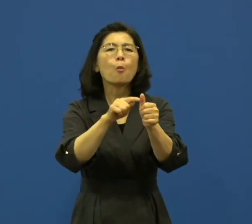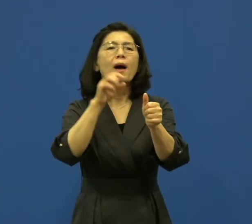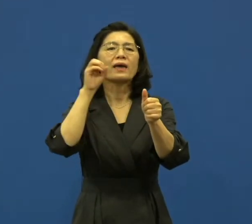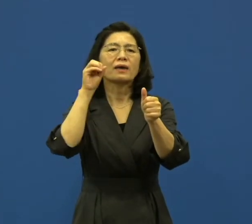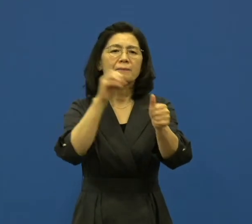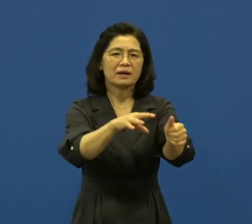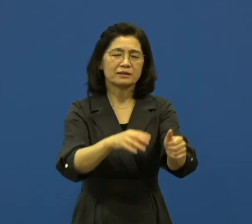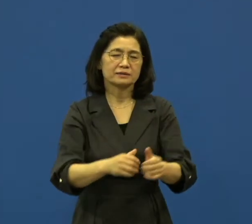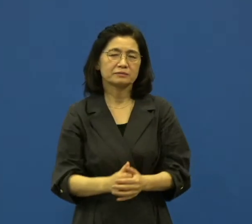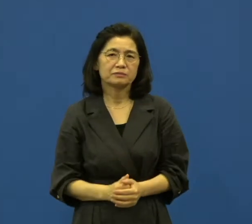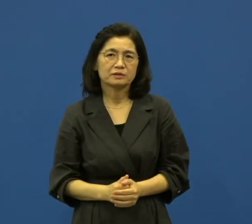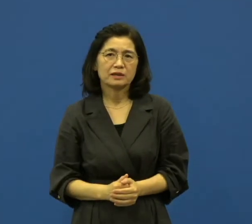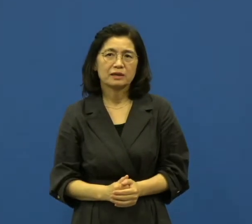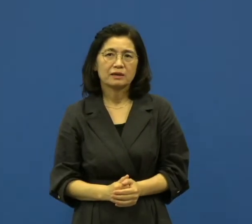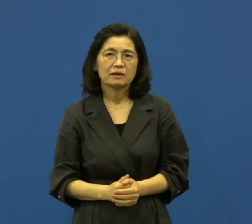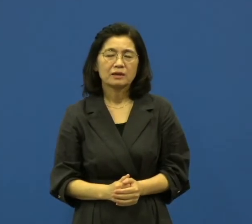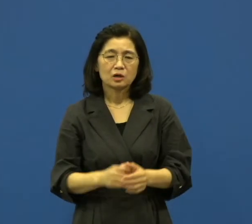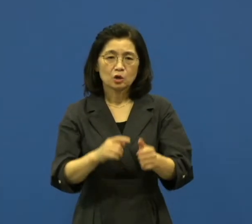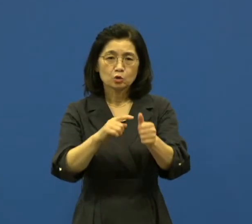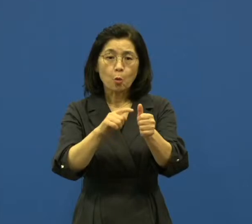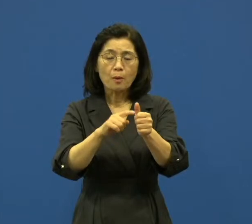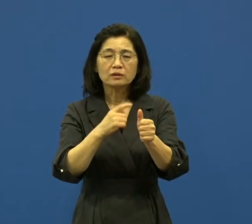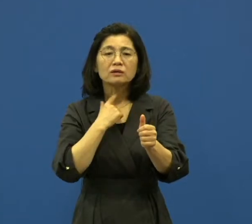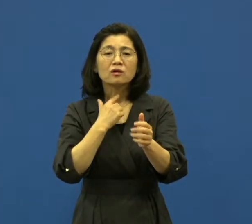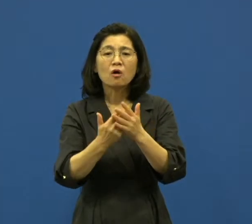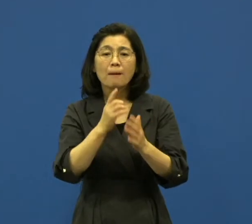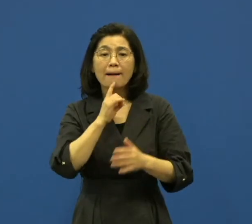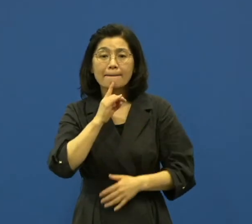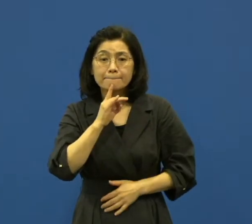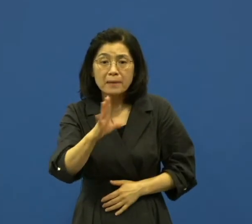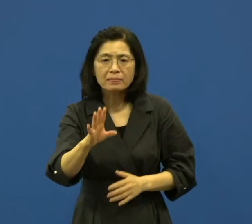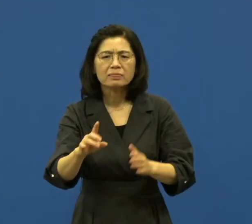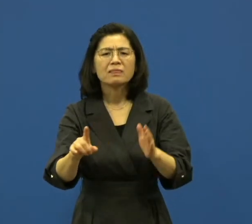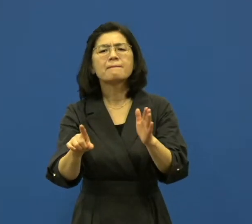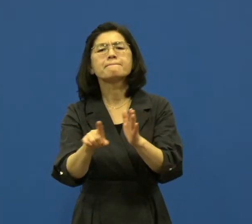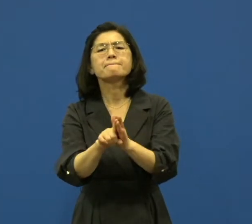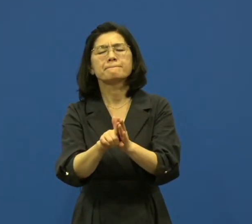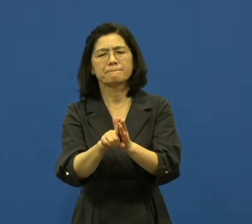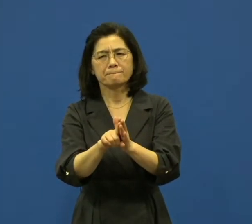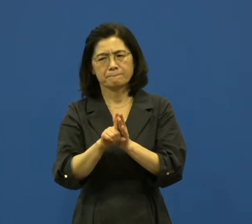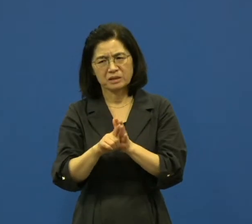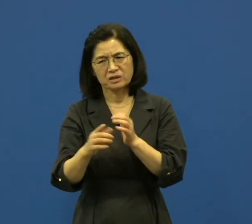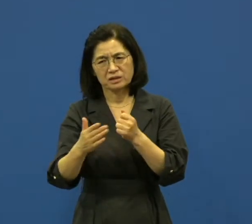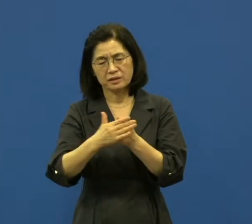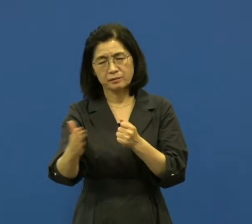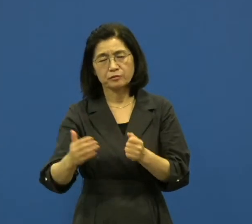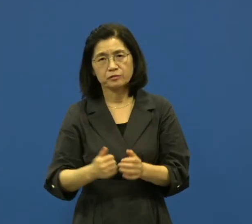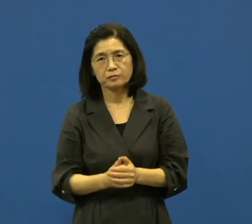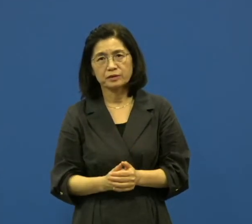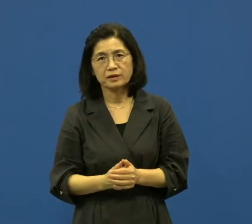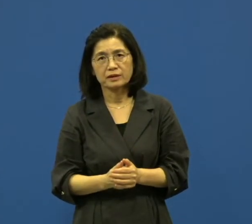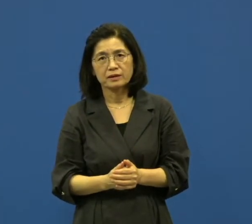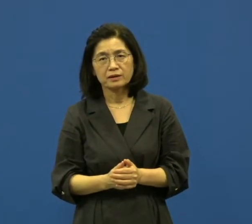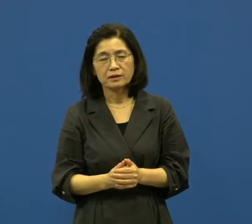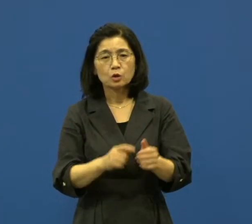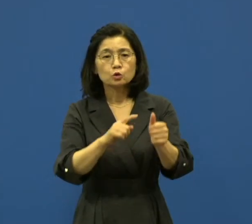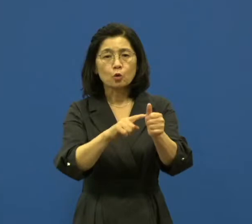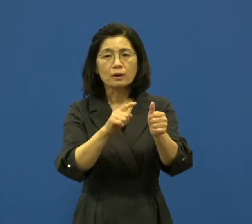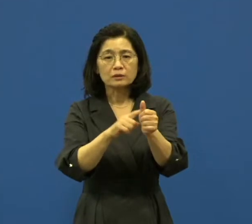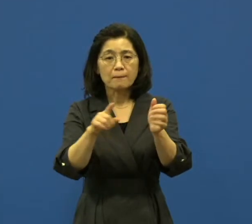도마는 본 것만 믿었어요. 경험한 것만 사실로 받아들였어요. 여러분, 아직 이 도마는 믿음의 눈이 열리지 않아요.